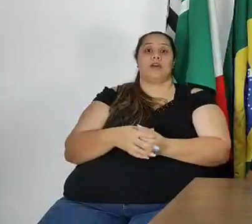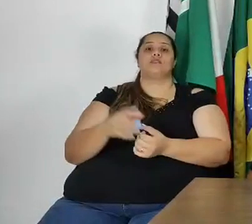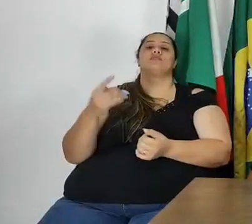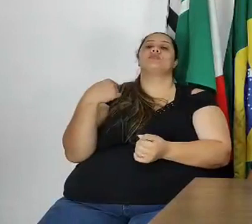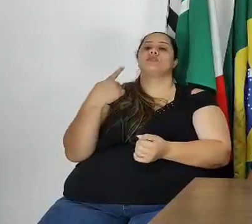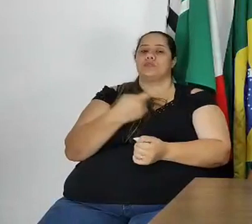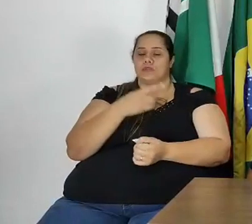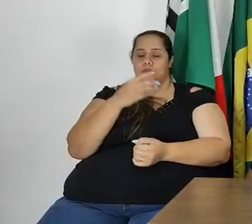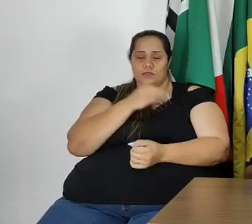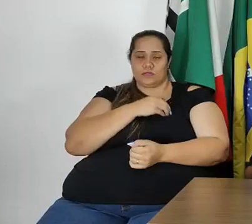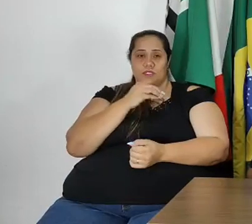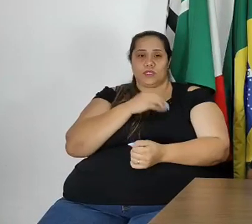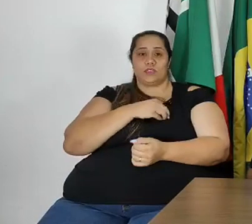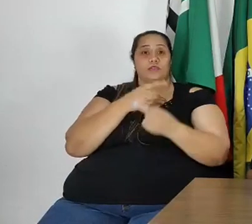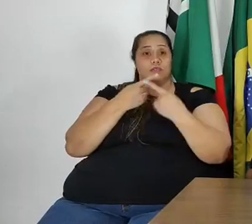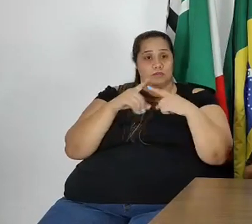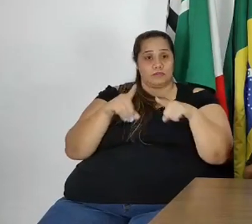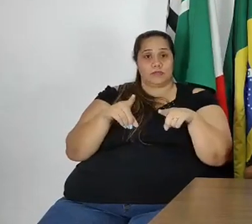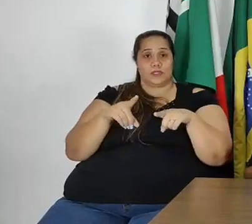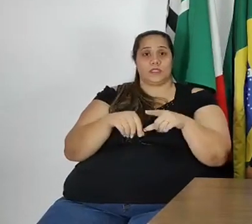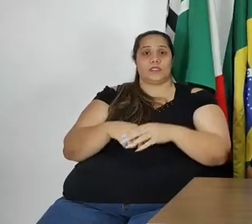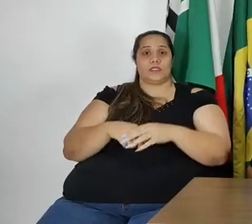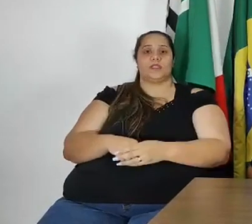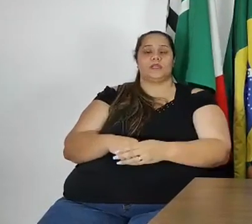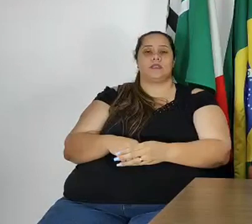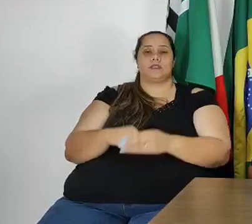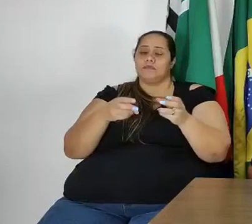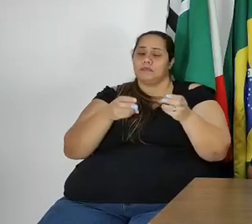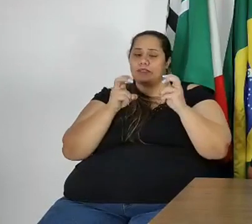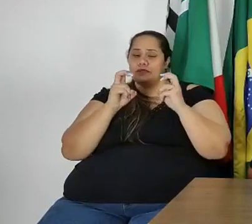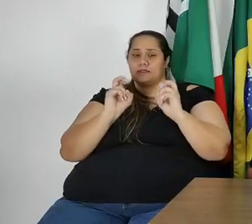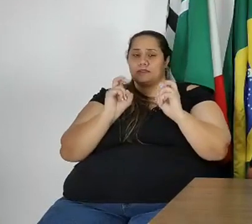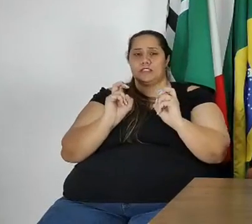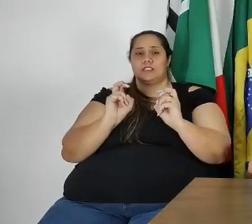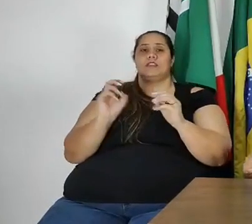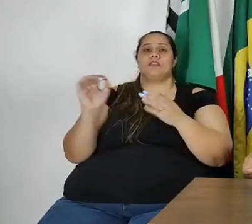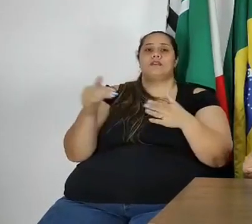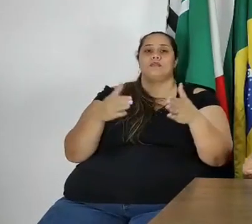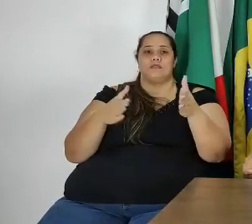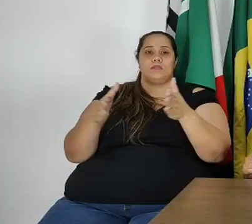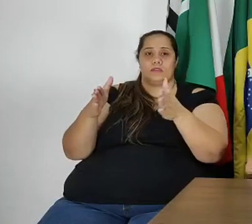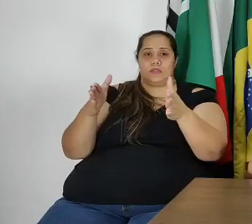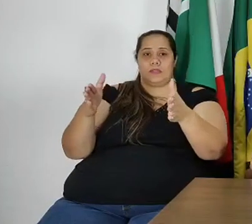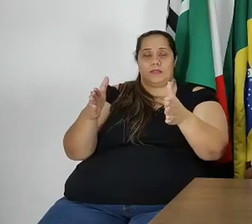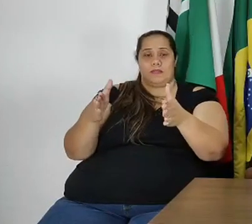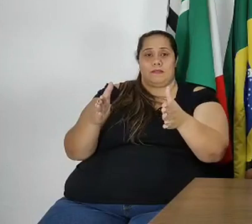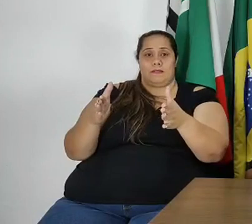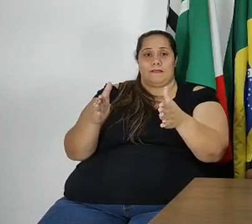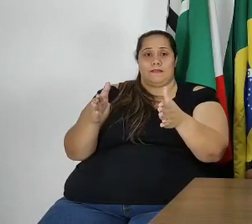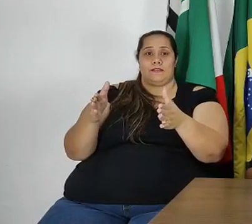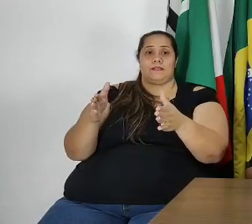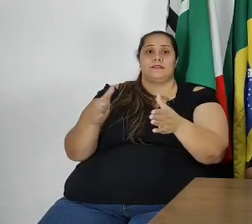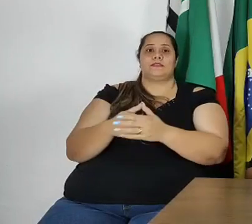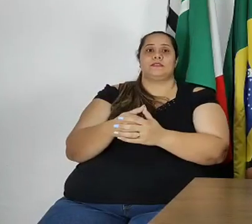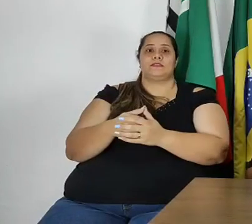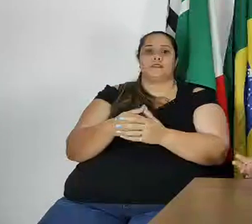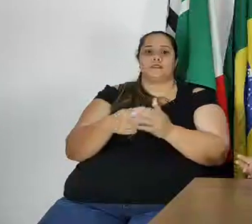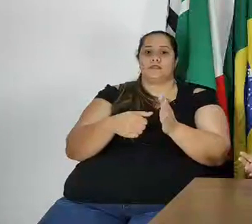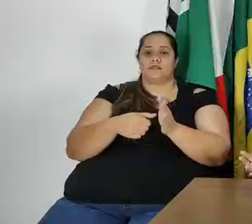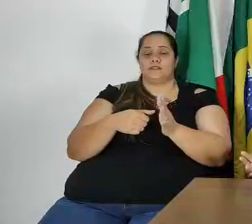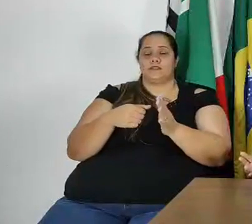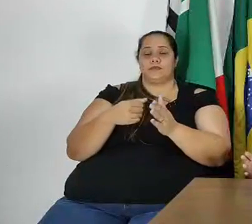pecamos, erramos, mas se a gente perceber que o caminho que estamos seguindo está diferente do